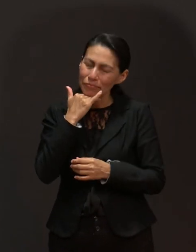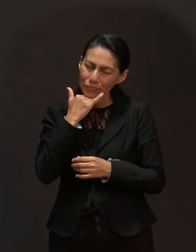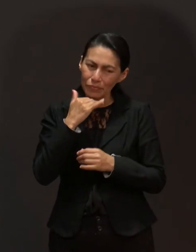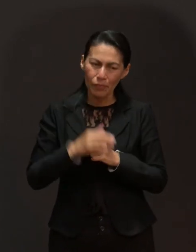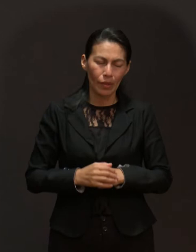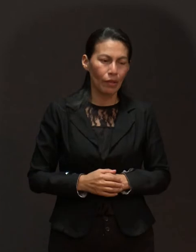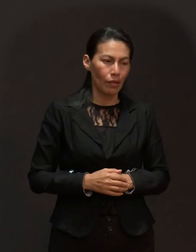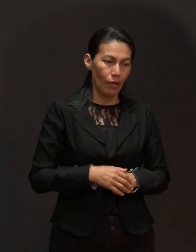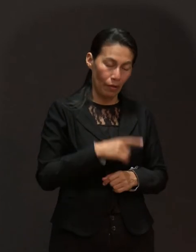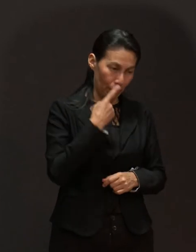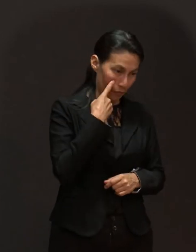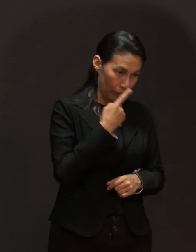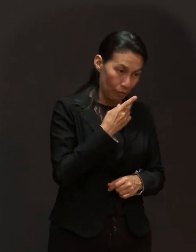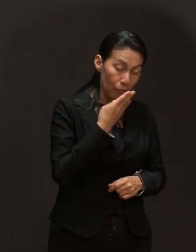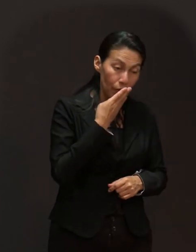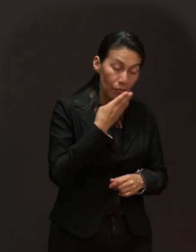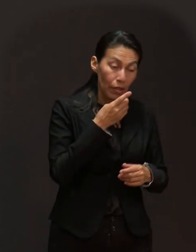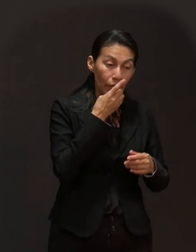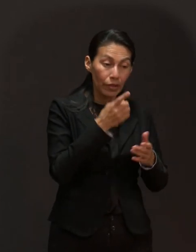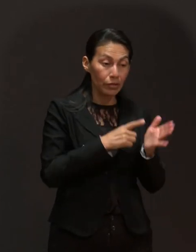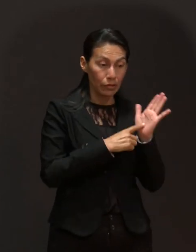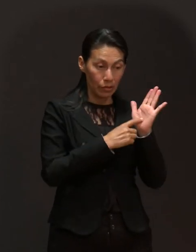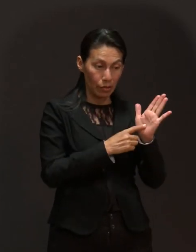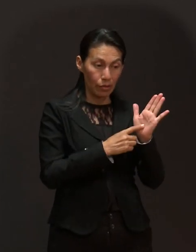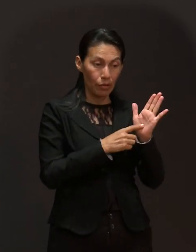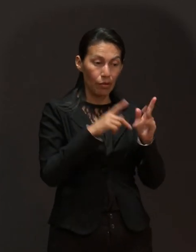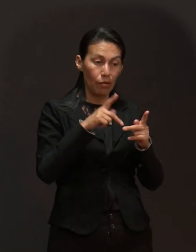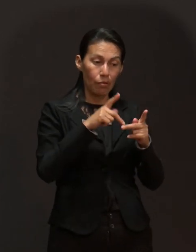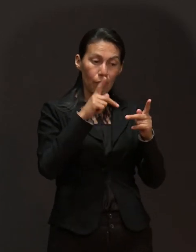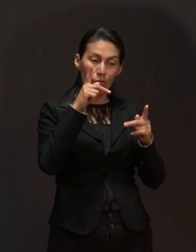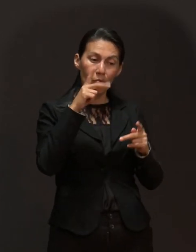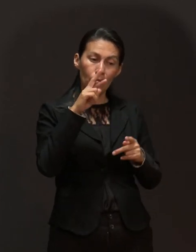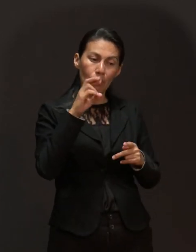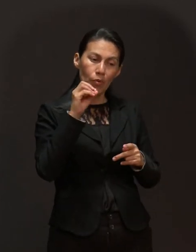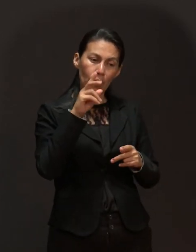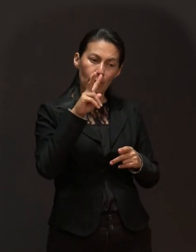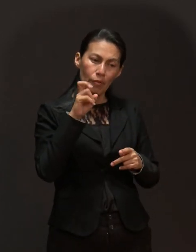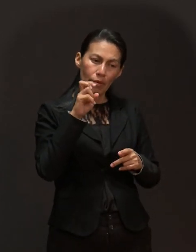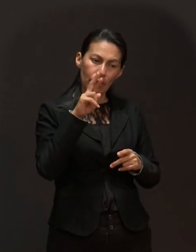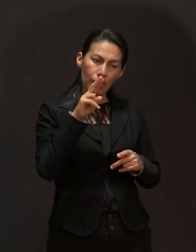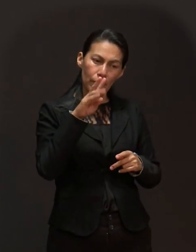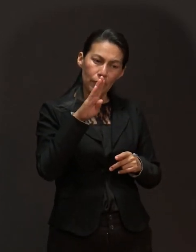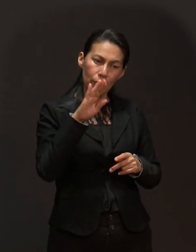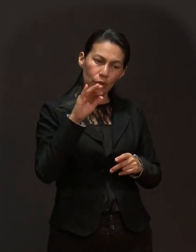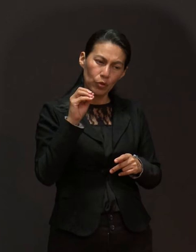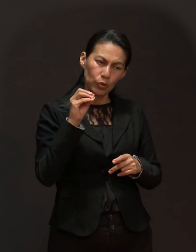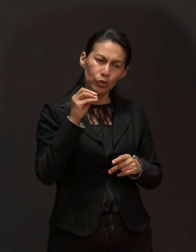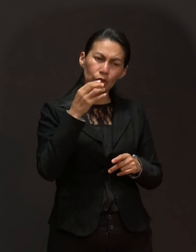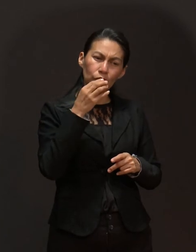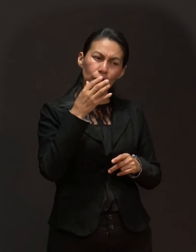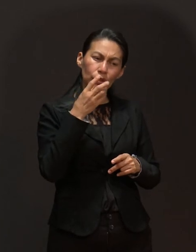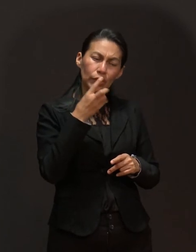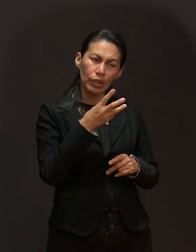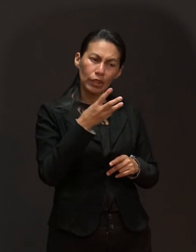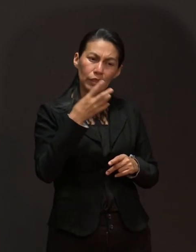Fíjate de Jehová, dice la Biblia en Proverbios 3, 5 al 7. y no te apoyes